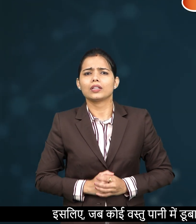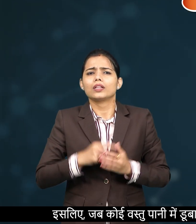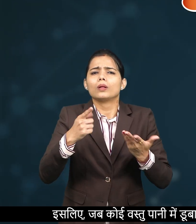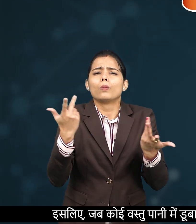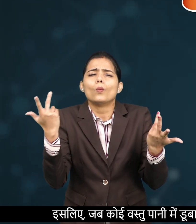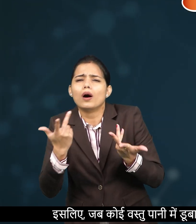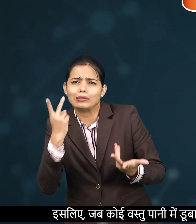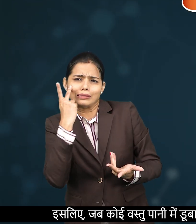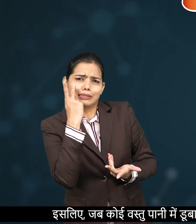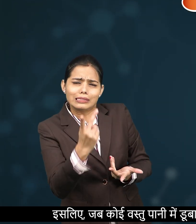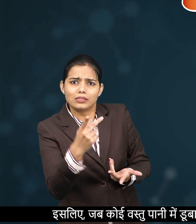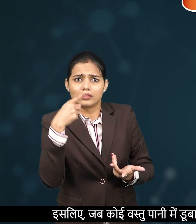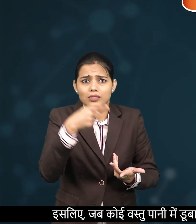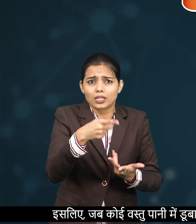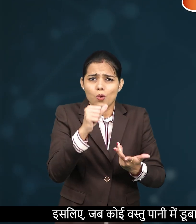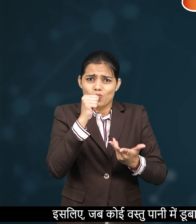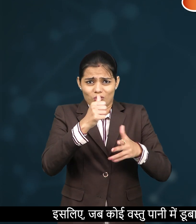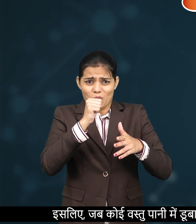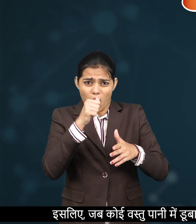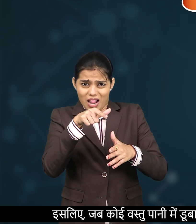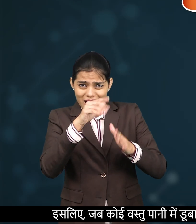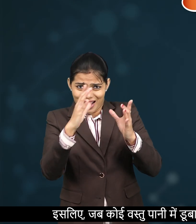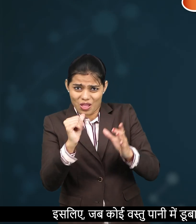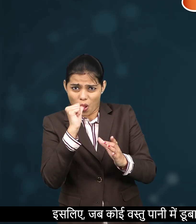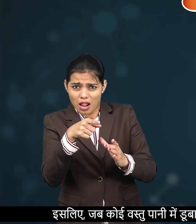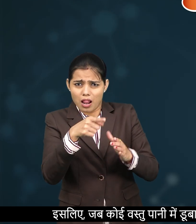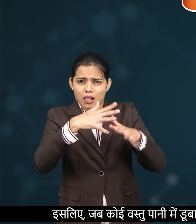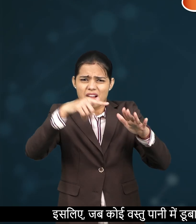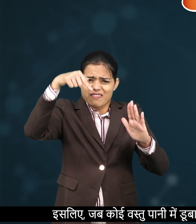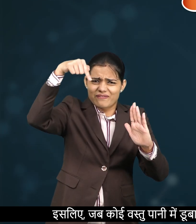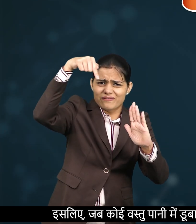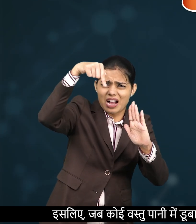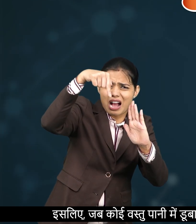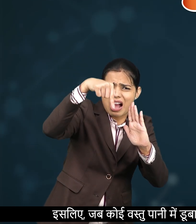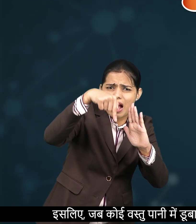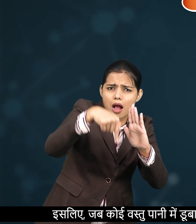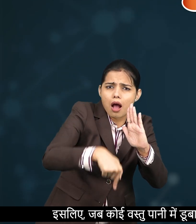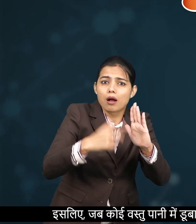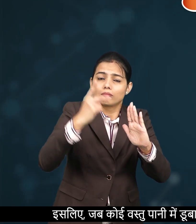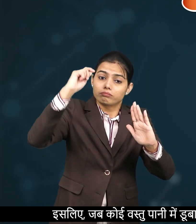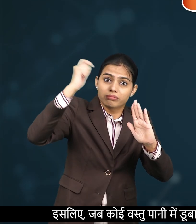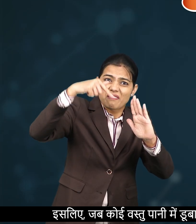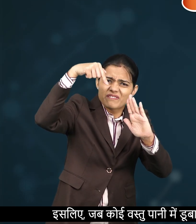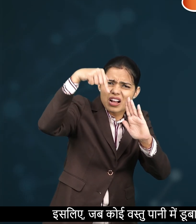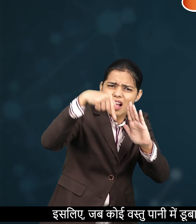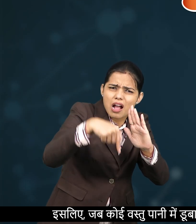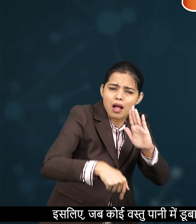इसलिए जब कोई वस्तु पानी में डुबाई जाती है तो वह पानी को नीचे की ओर धकेलती है।